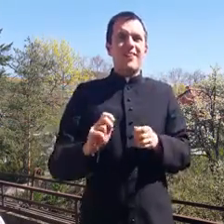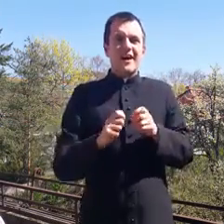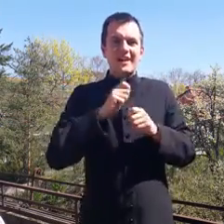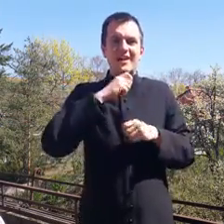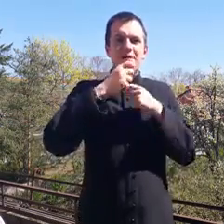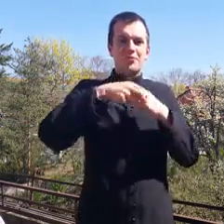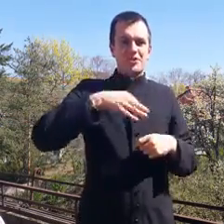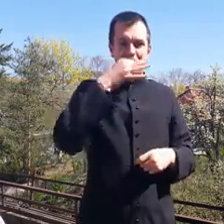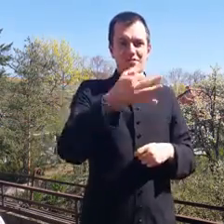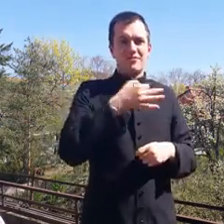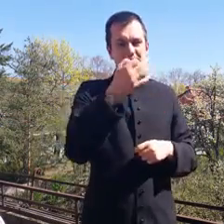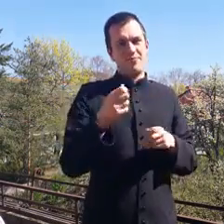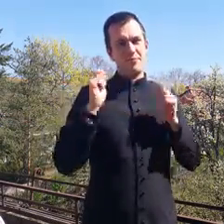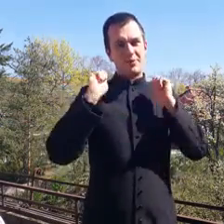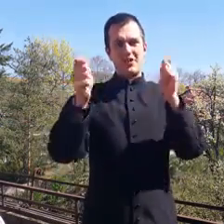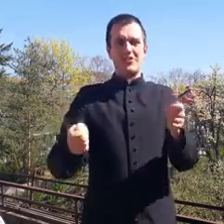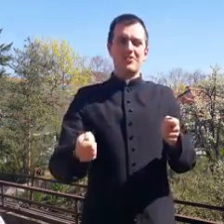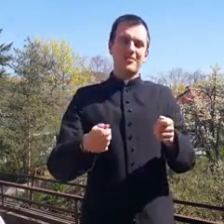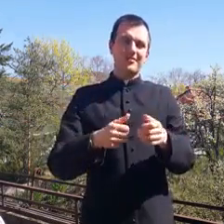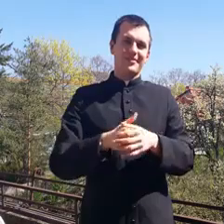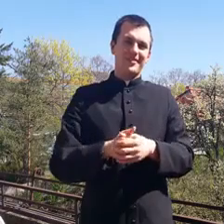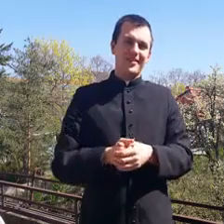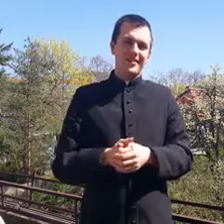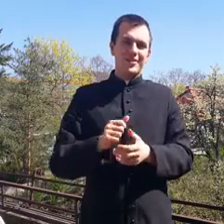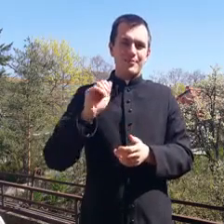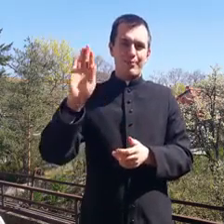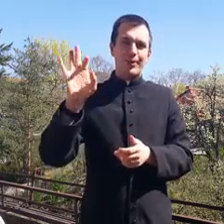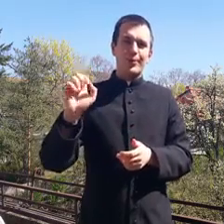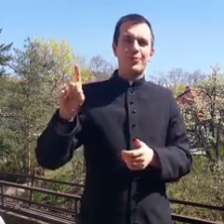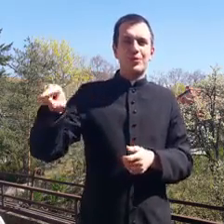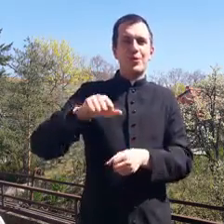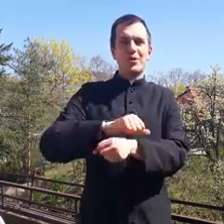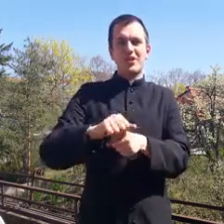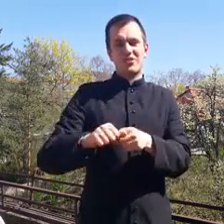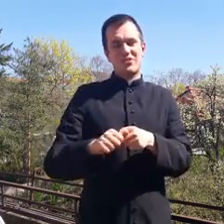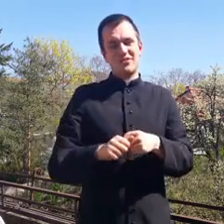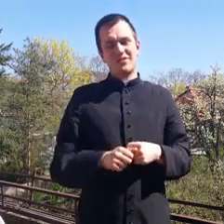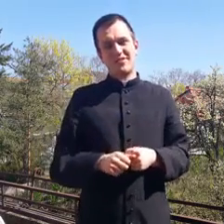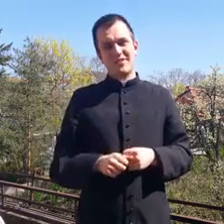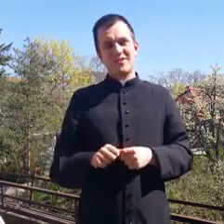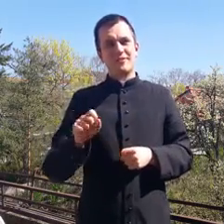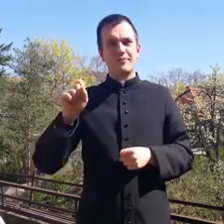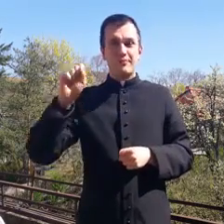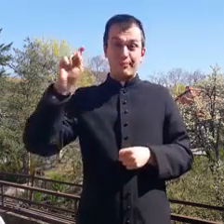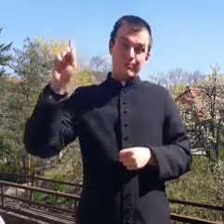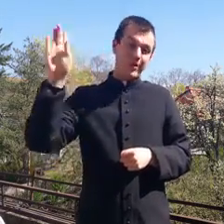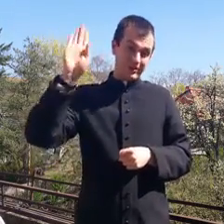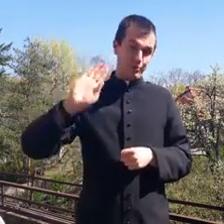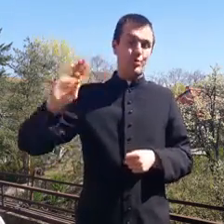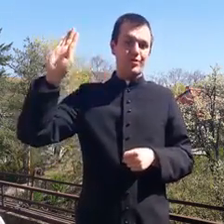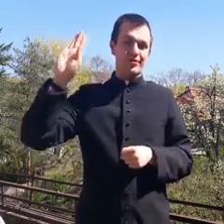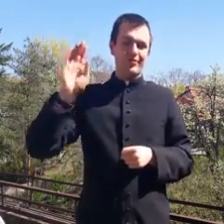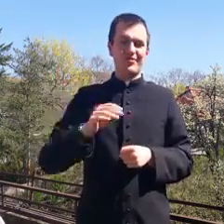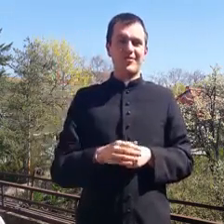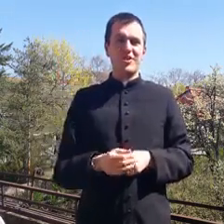jak najlepszy prezent bo to jest pan bóg